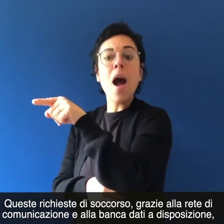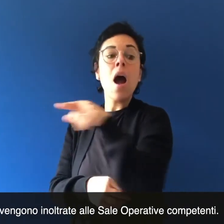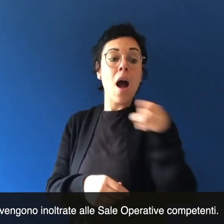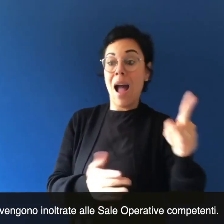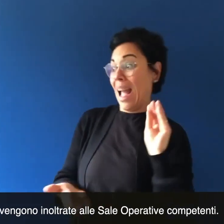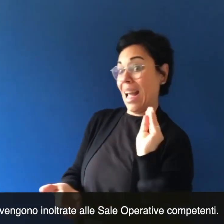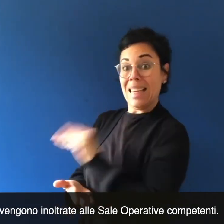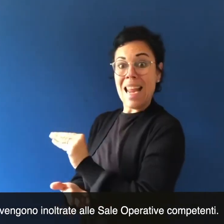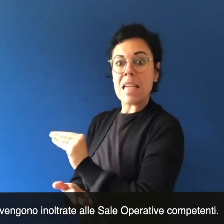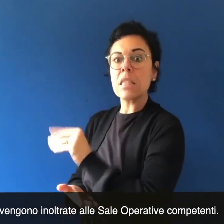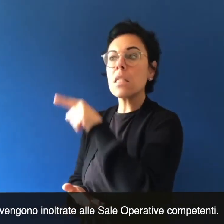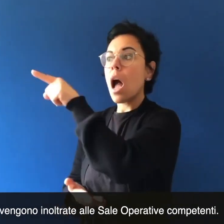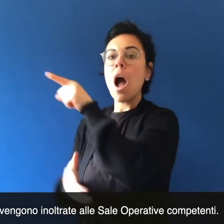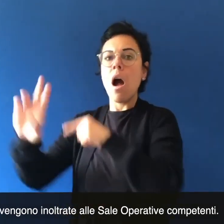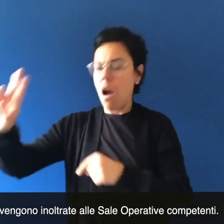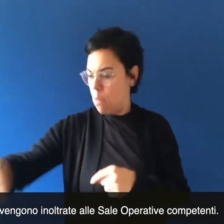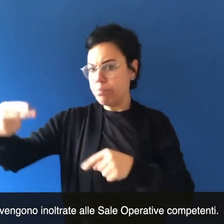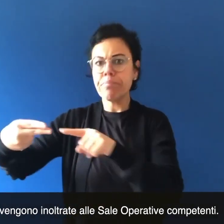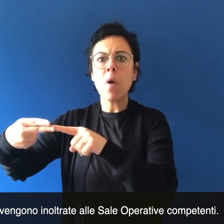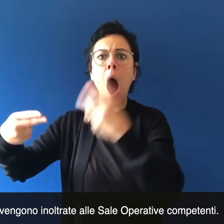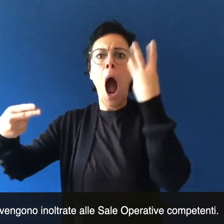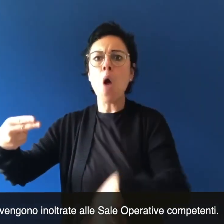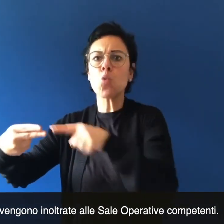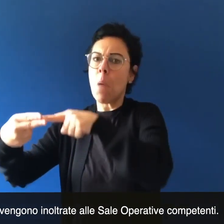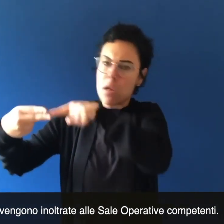sale operative competenti in ogni territorio.